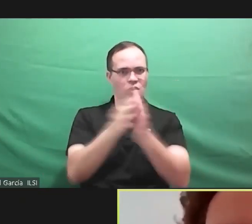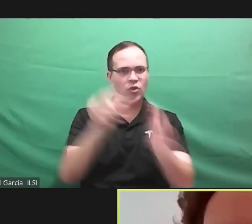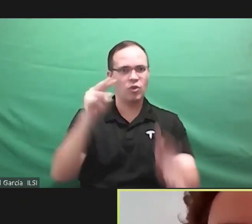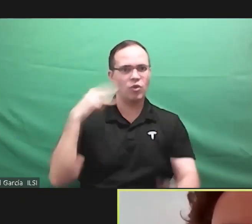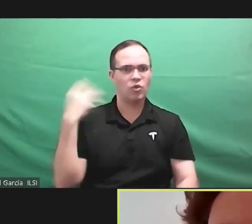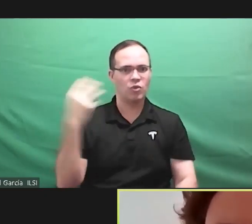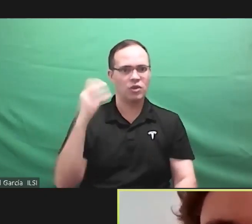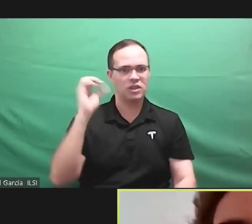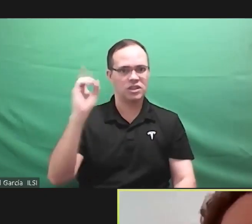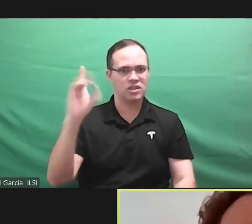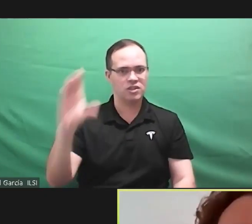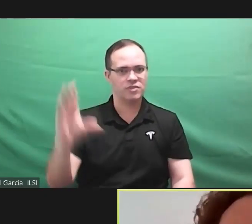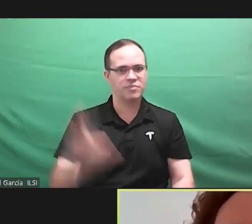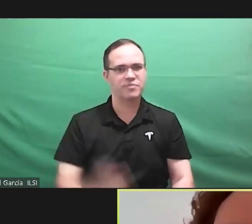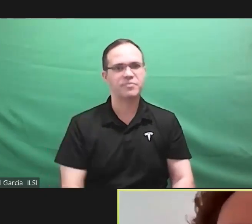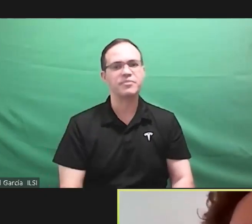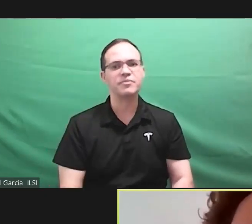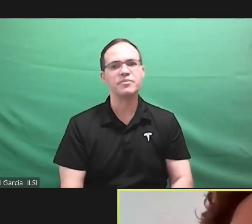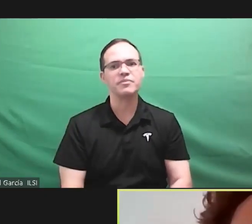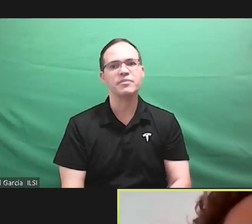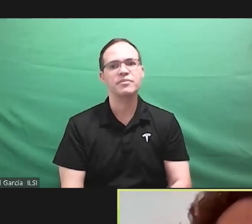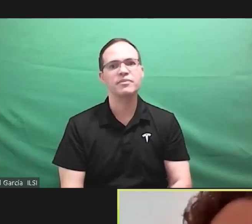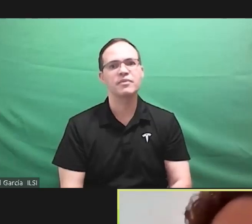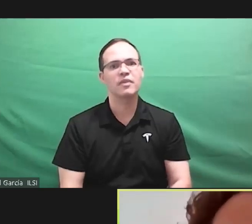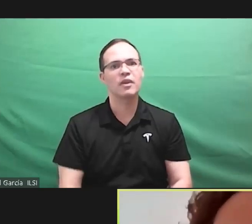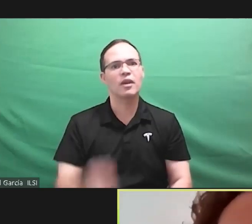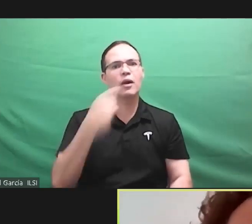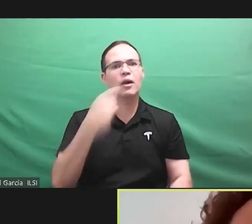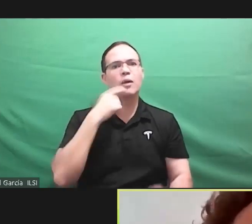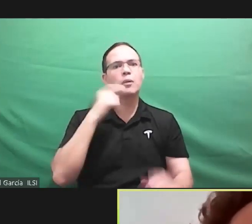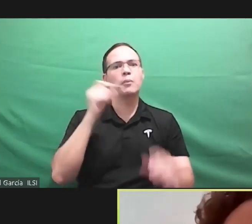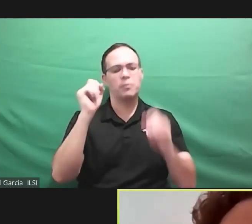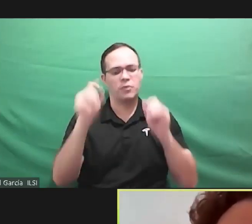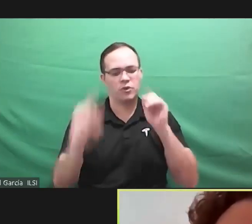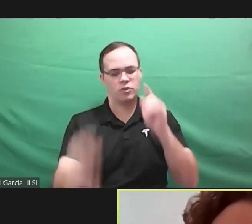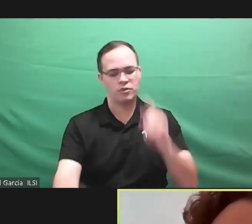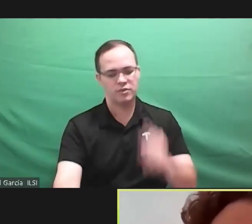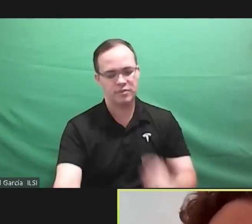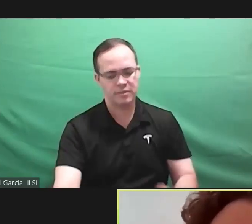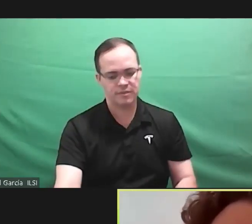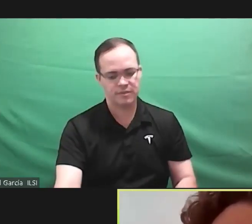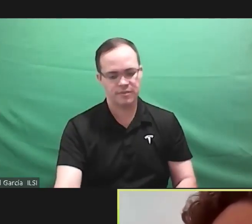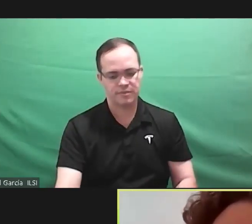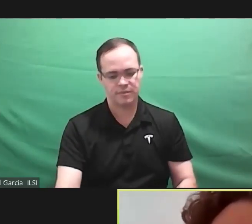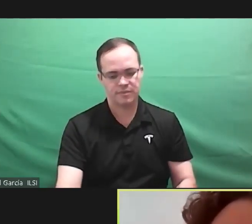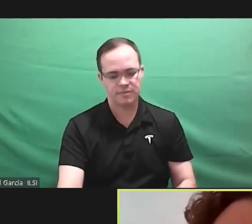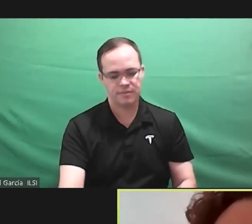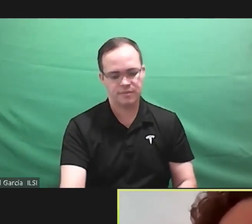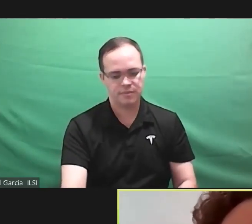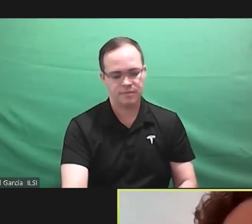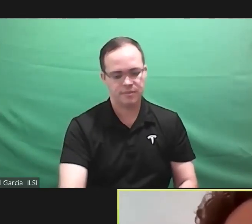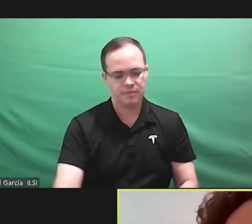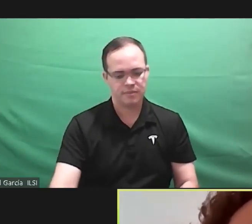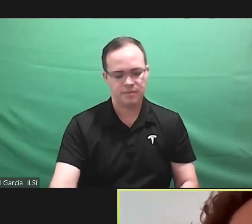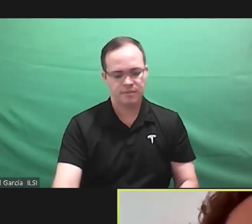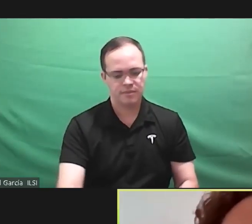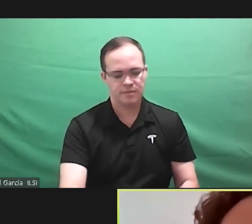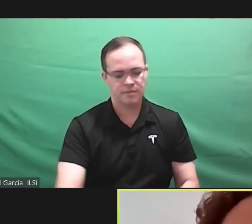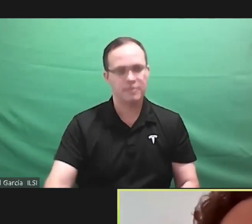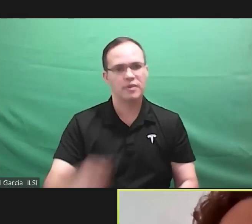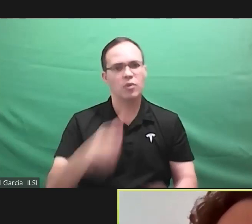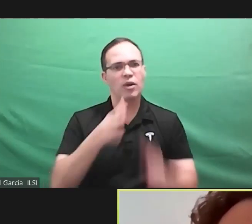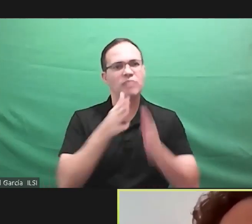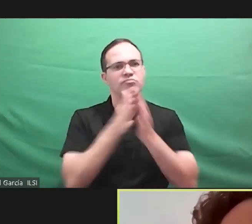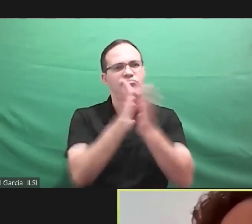Siguiente, por favor. Entonces, hay 4 objetivos para esta sesión. Primero es explicar por qué